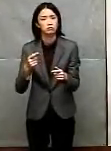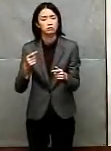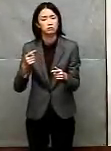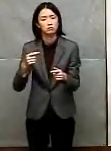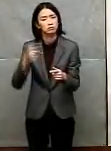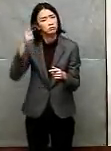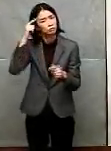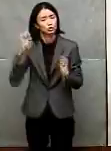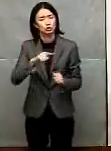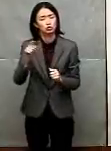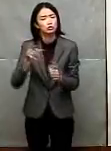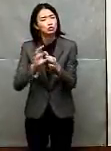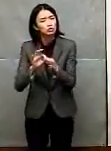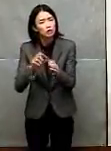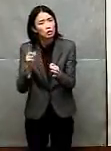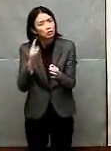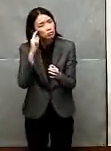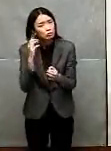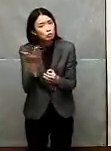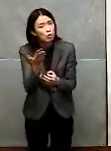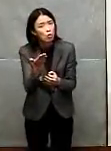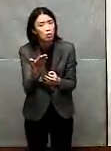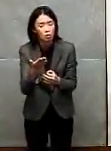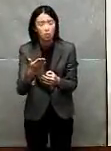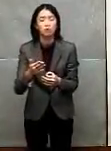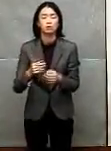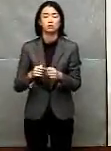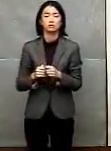そうですね、